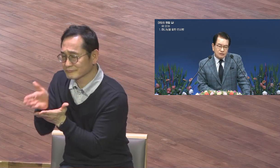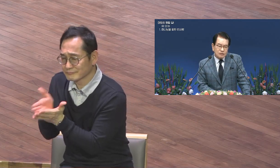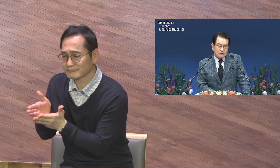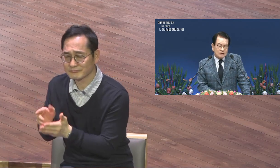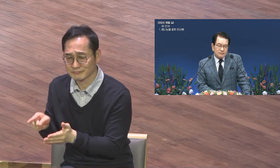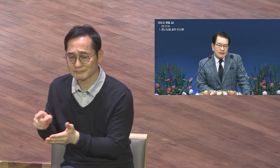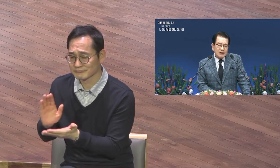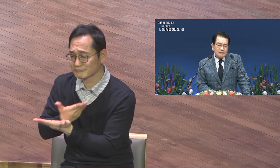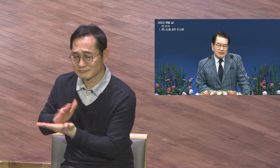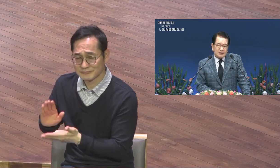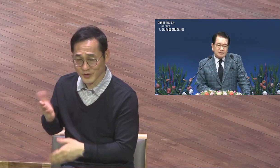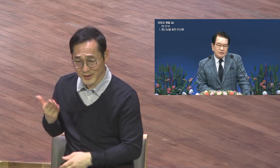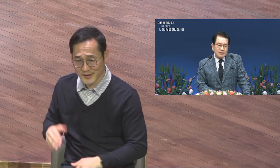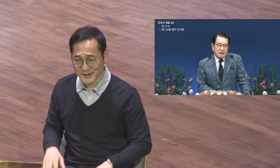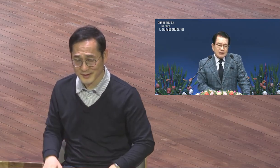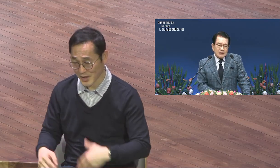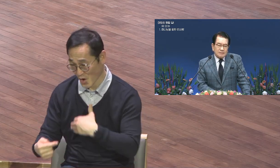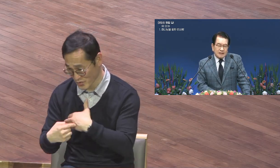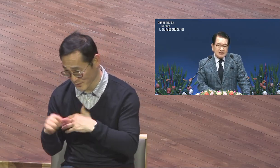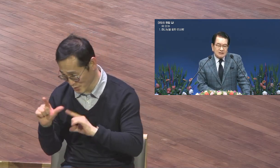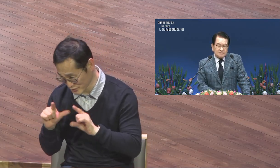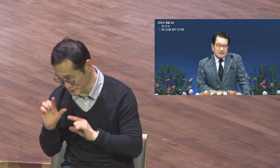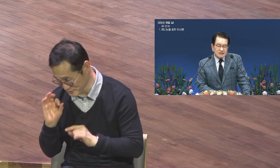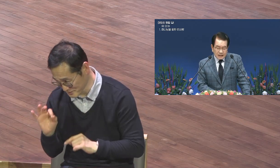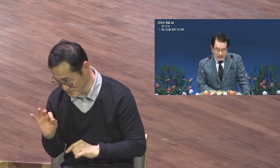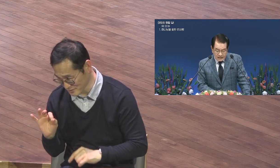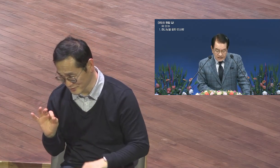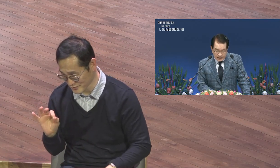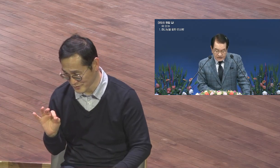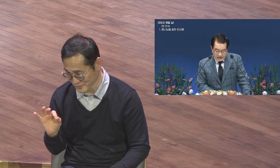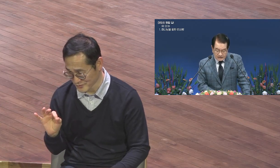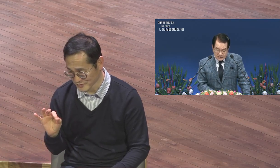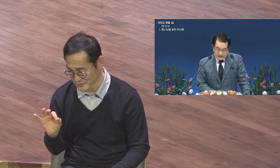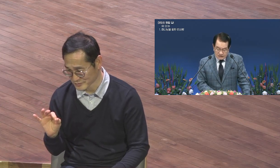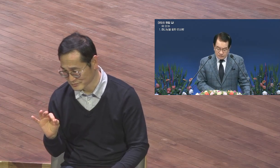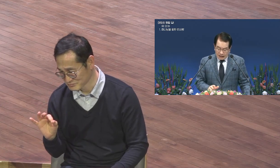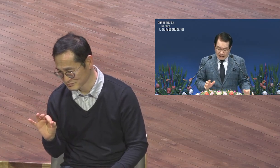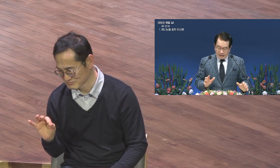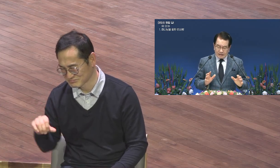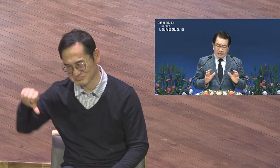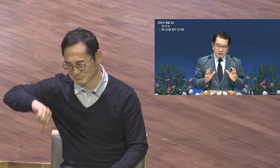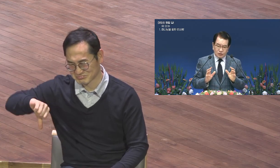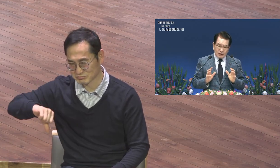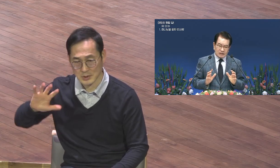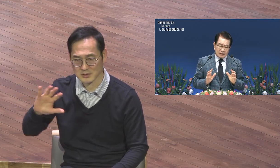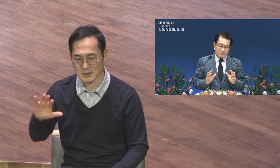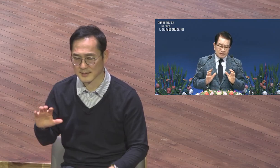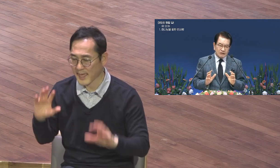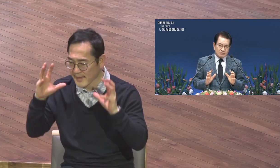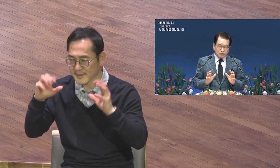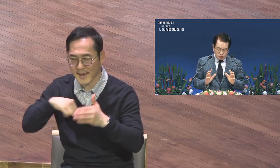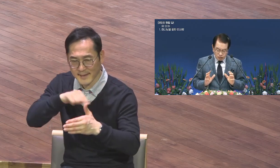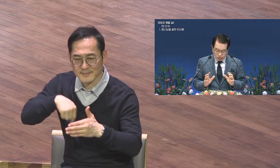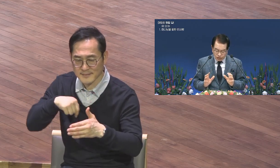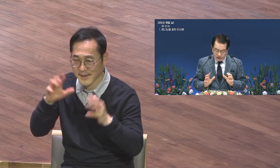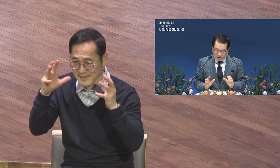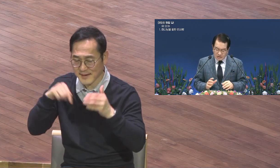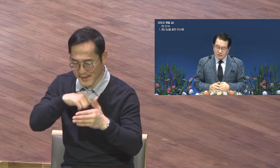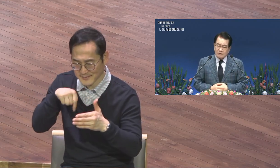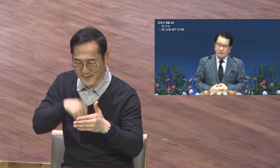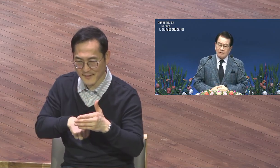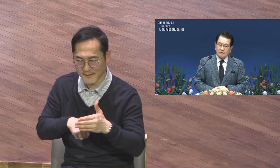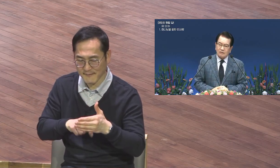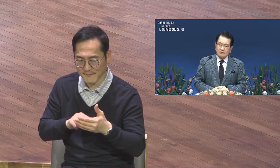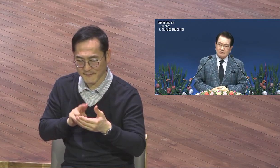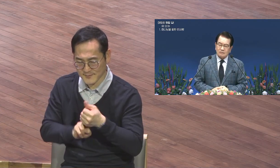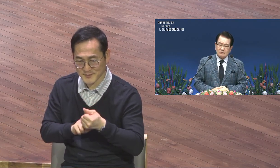그거 가지고 평가하면 안 돼요. 마치 빙산의 일각이라는 것처럼 아이들의 속에는 잠재력